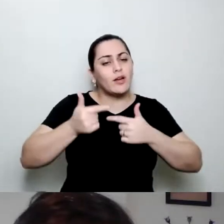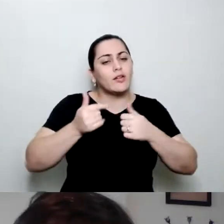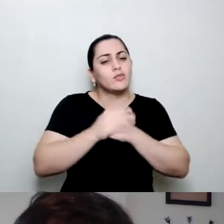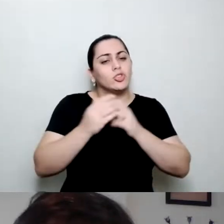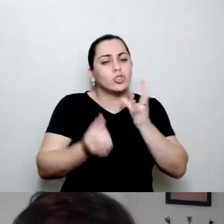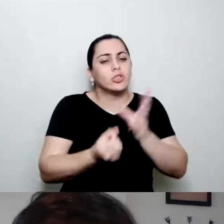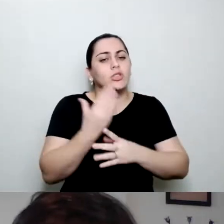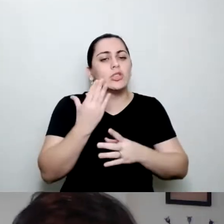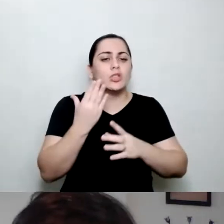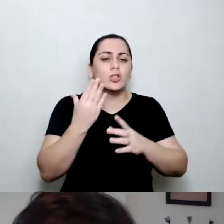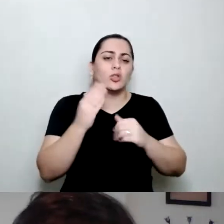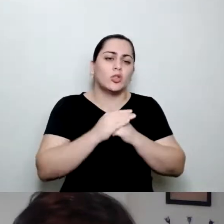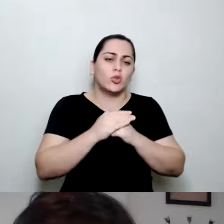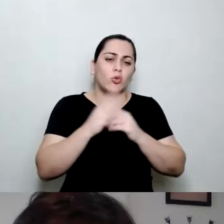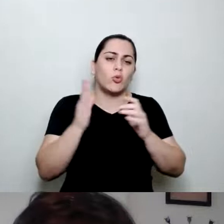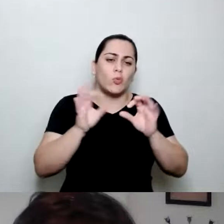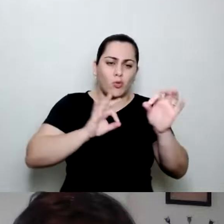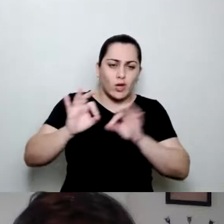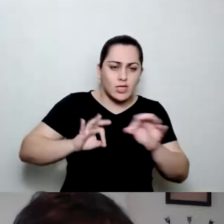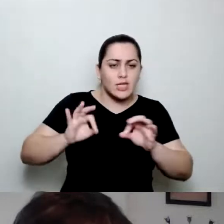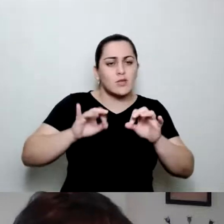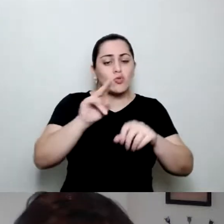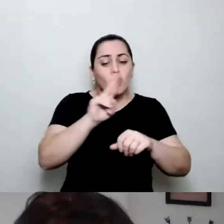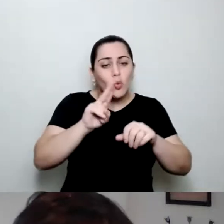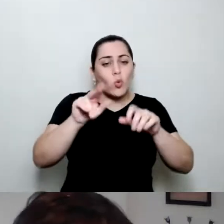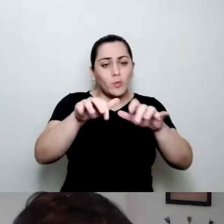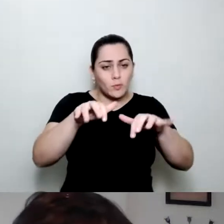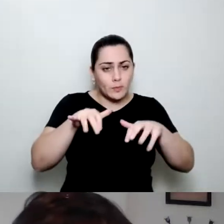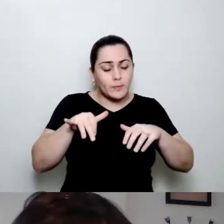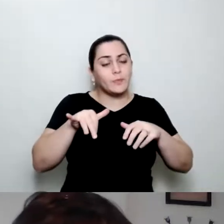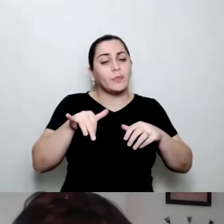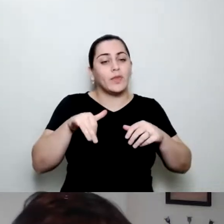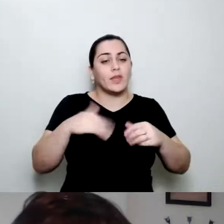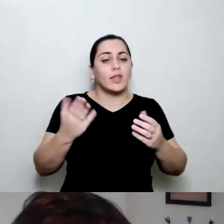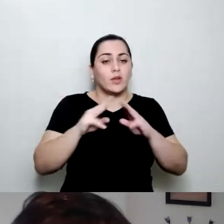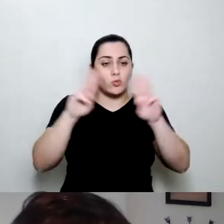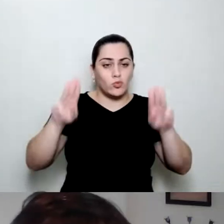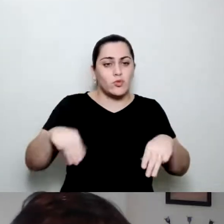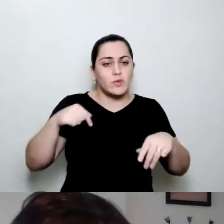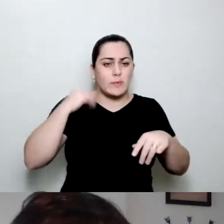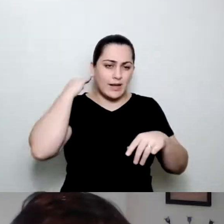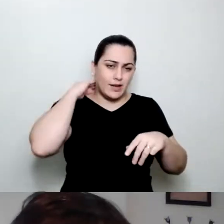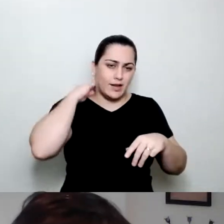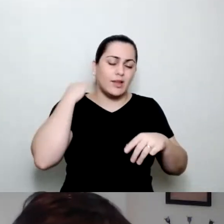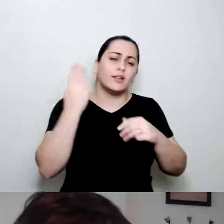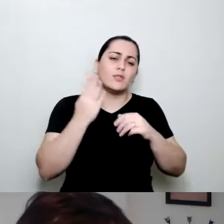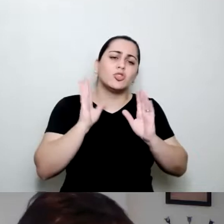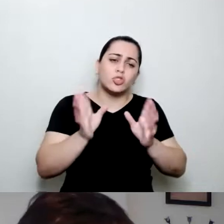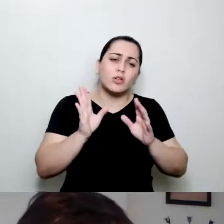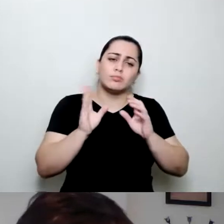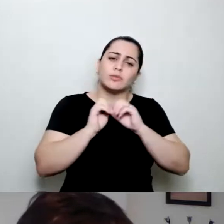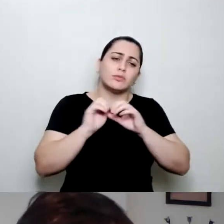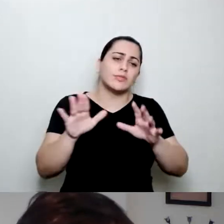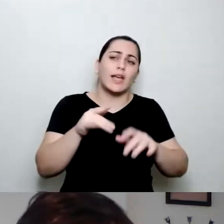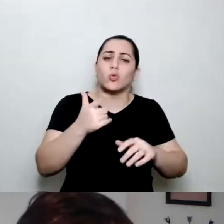criamos um esquema de nomeação de arquivos que nós usamos aqui no Museu Geld e que deveria ter sido publicado há muitos anos, há 12